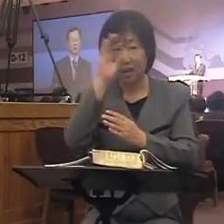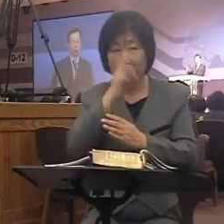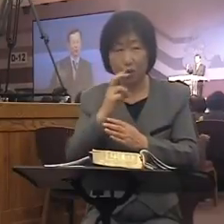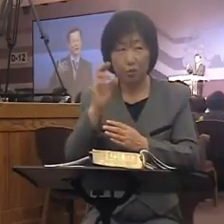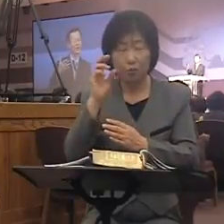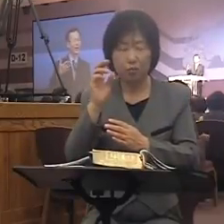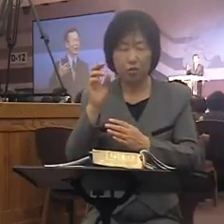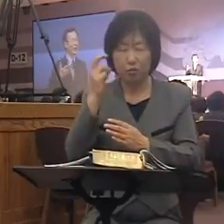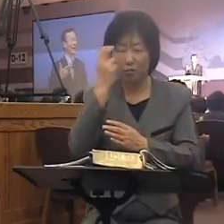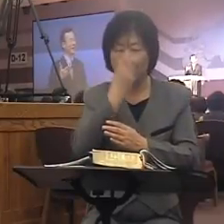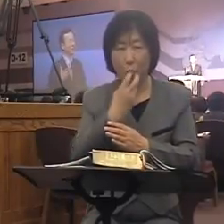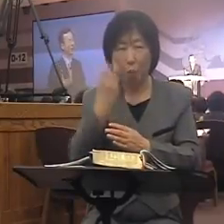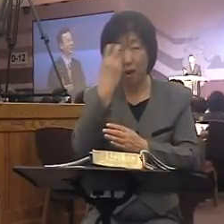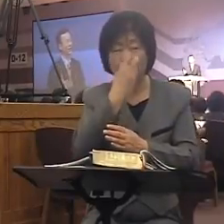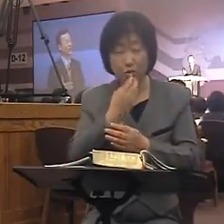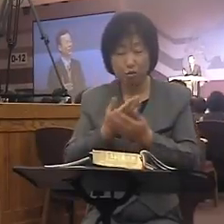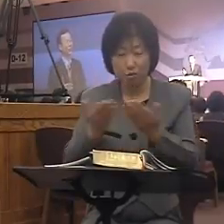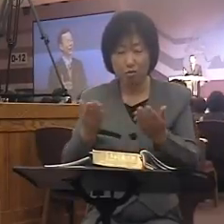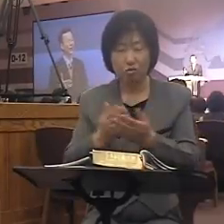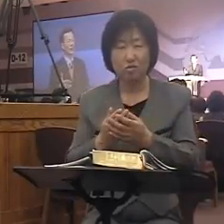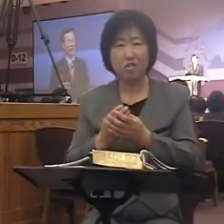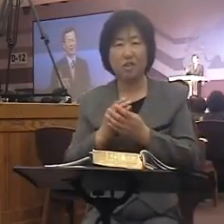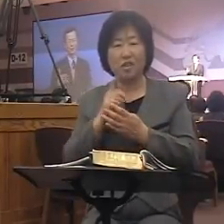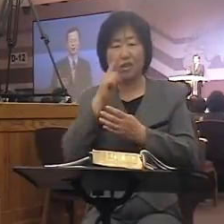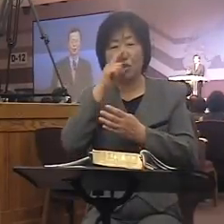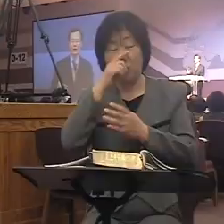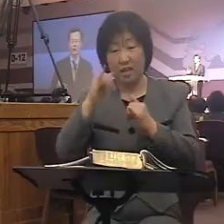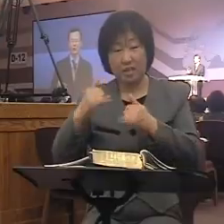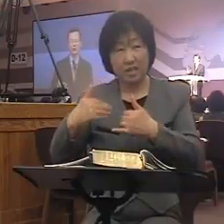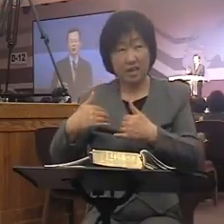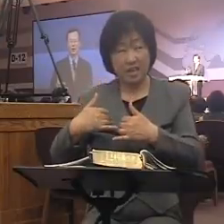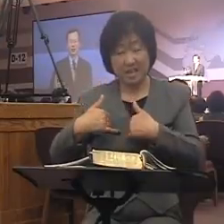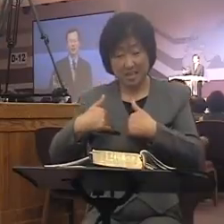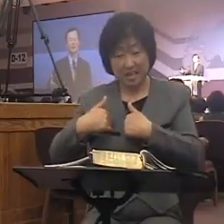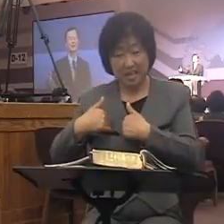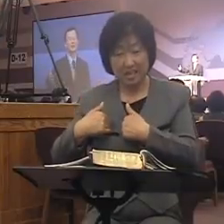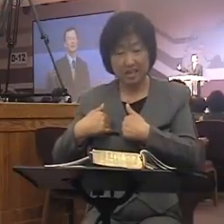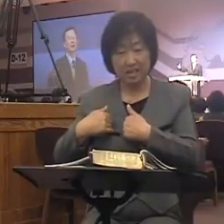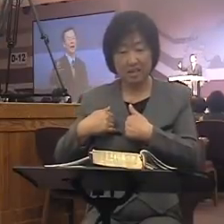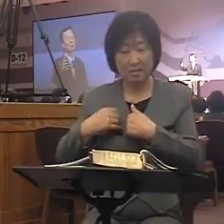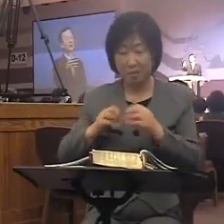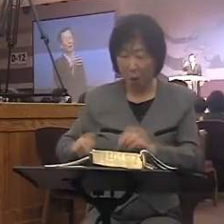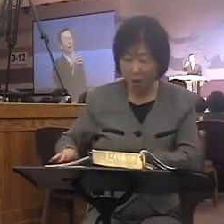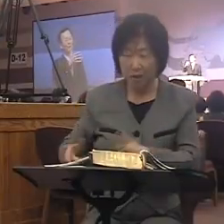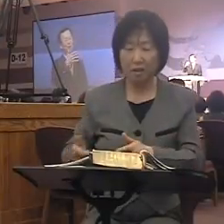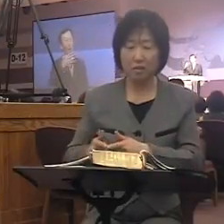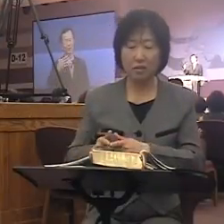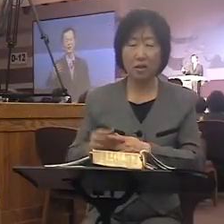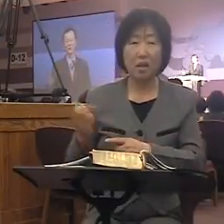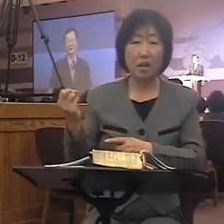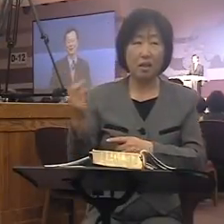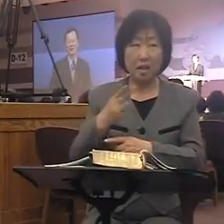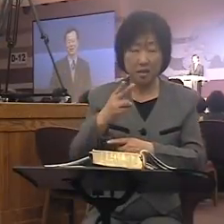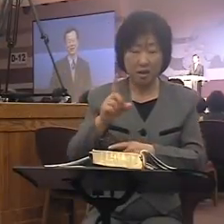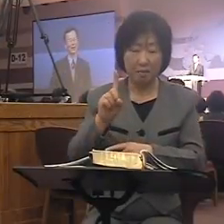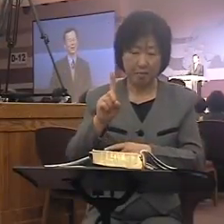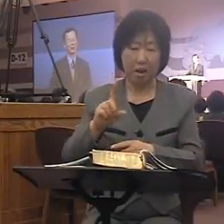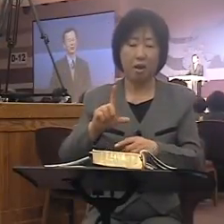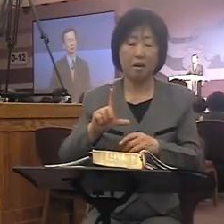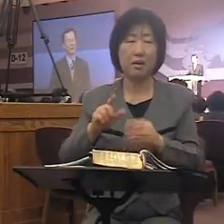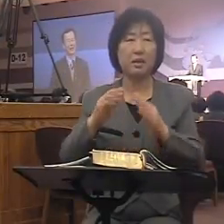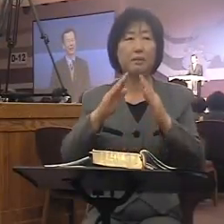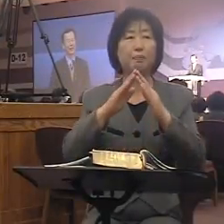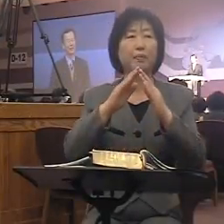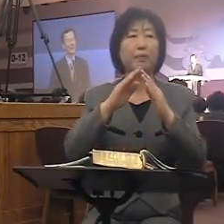이렇게 추한 자에게도 하나님이 버리지 않고 다시 한번 기회를 주시고 그 그 방문을 통해 이 모든 것을